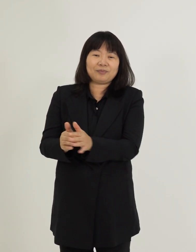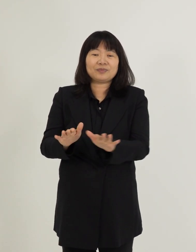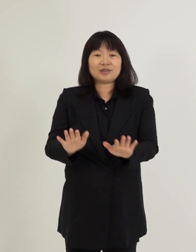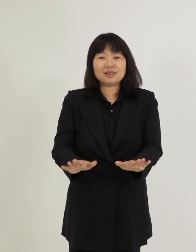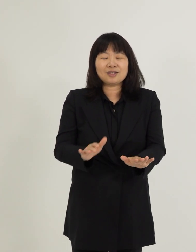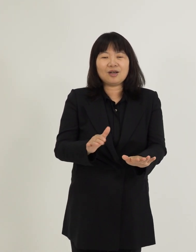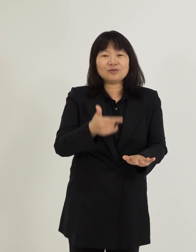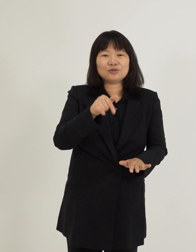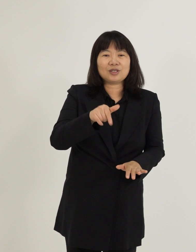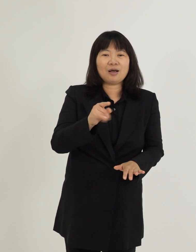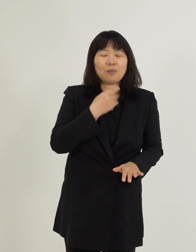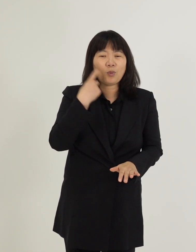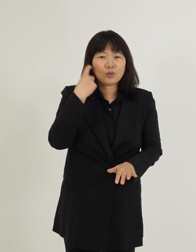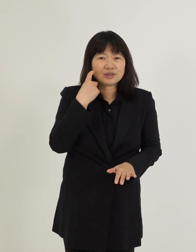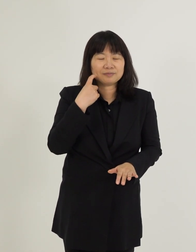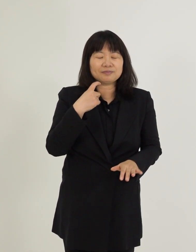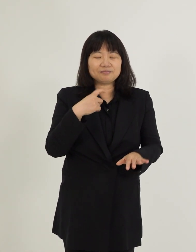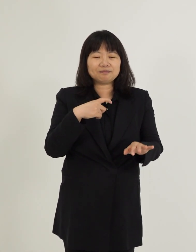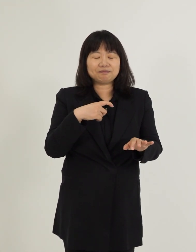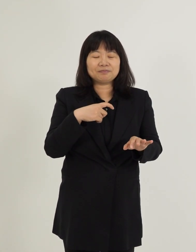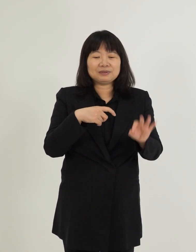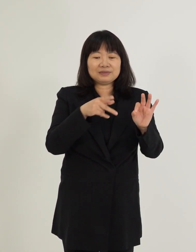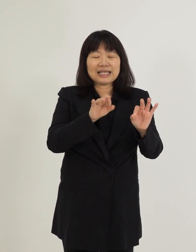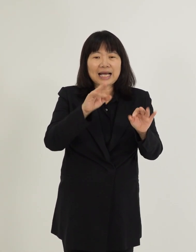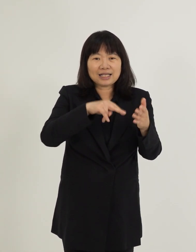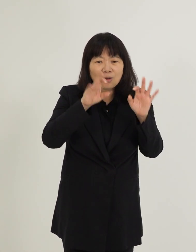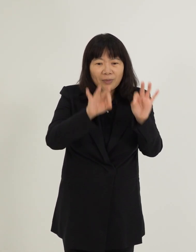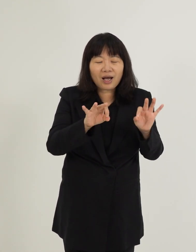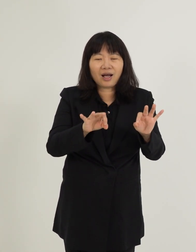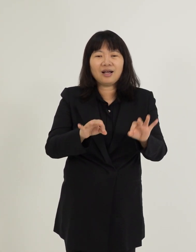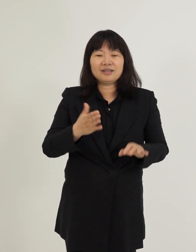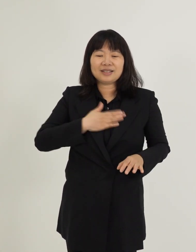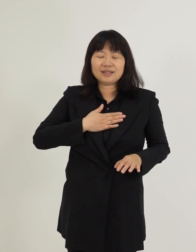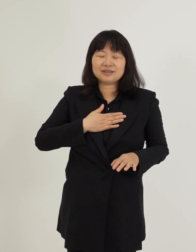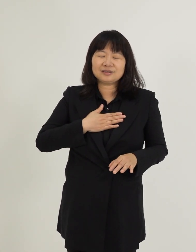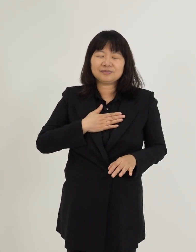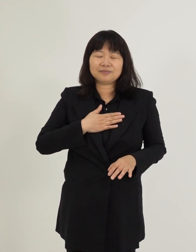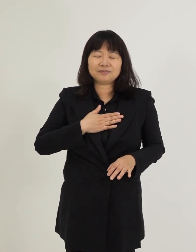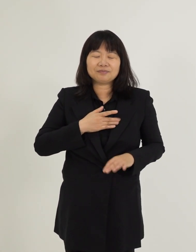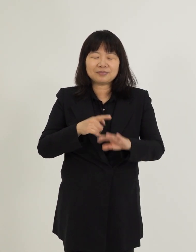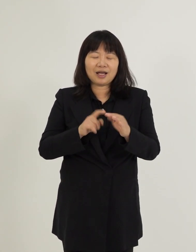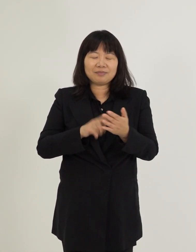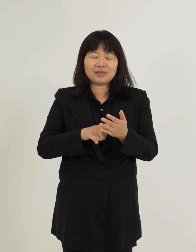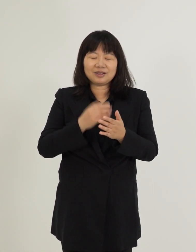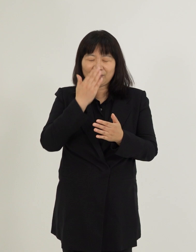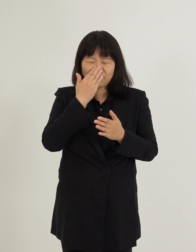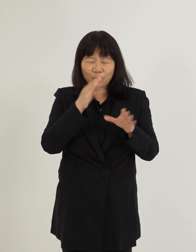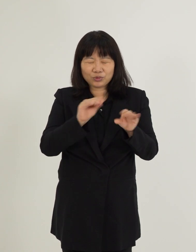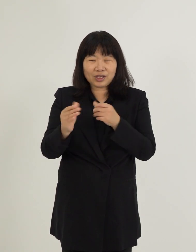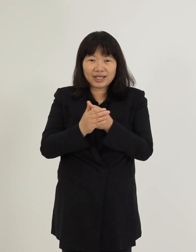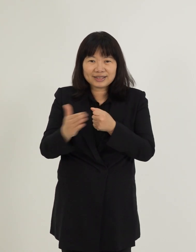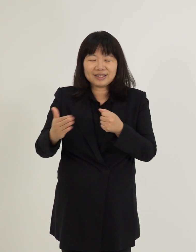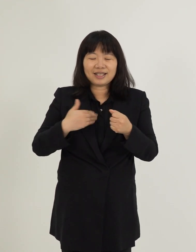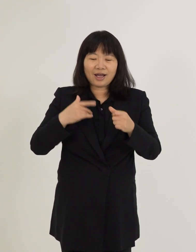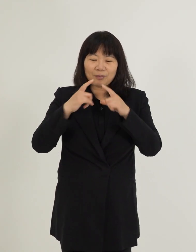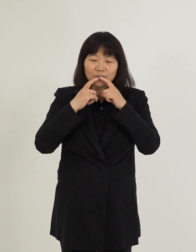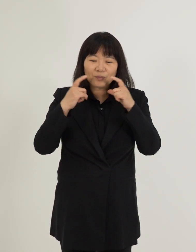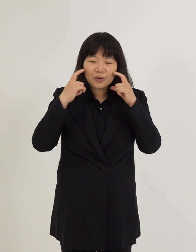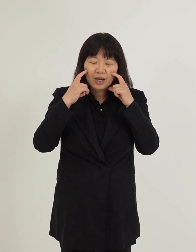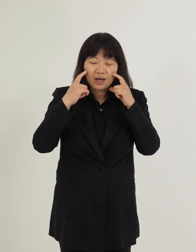온유하고 겸손하니 나의 멍에를 메고 내게 배우라. 그리하면 너희